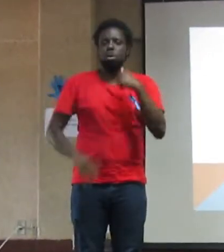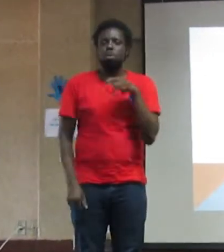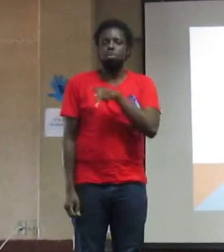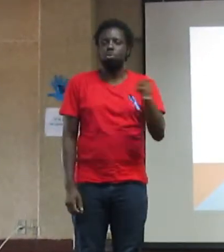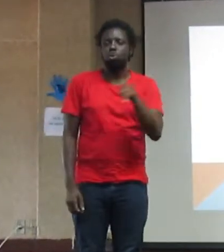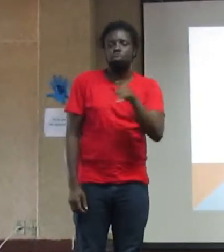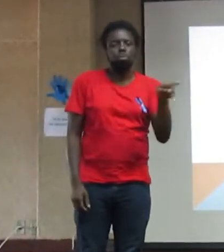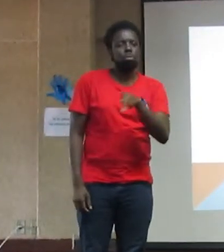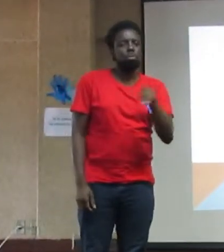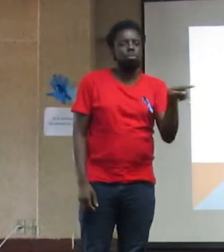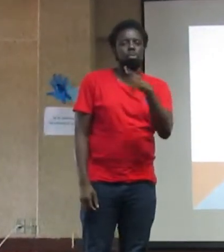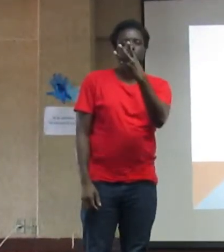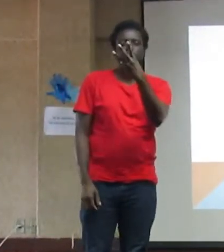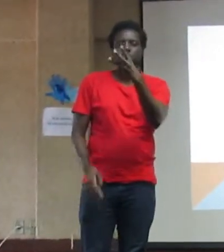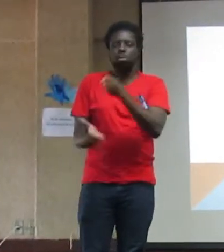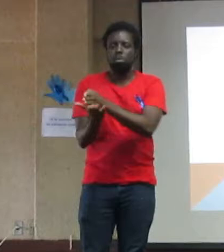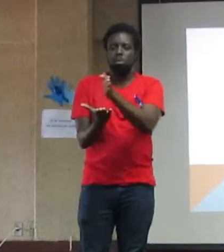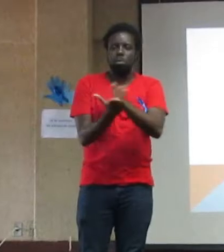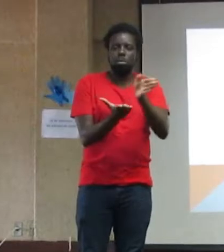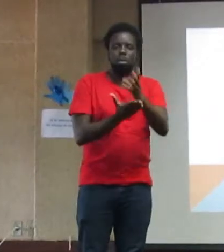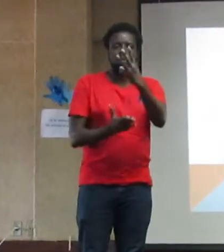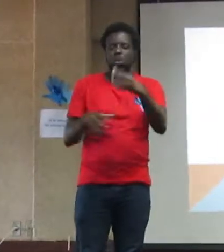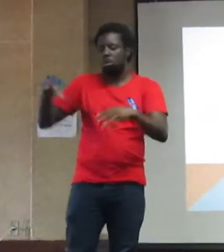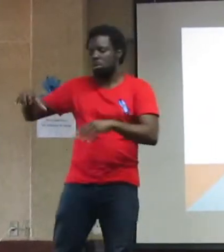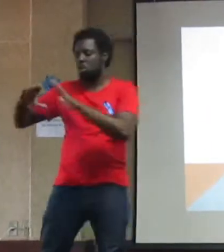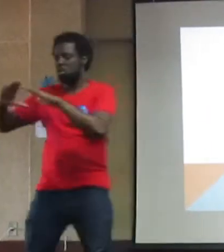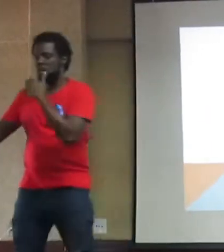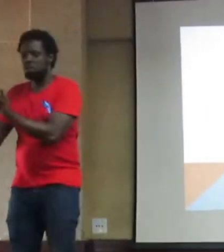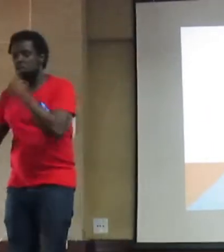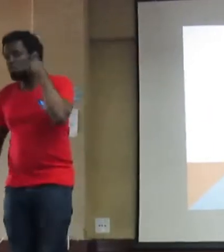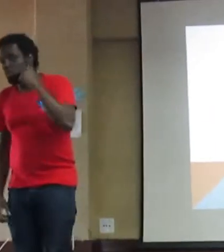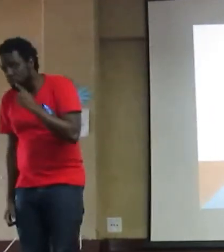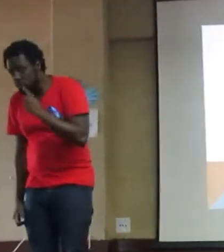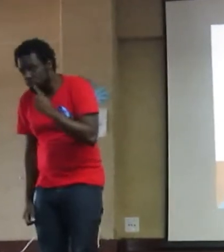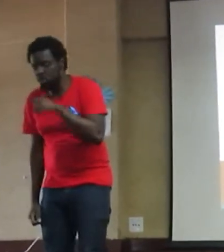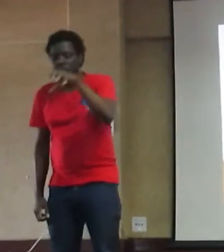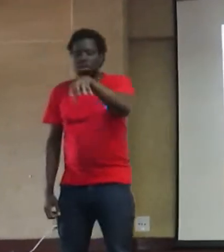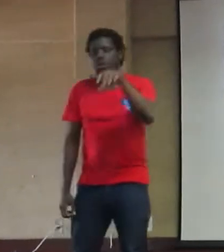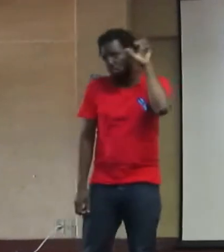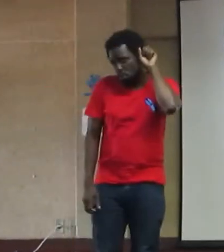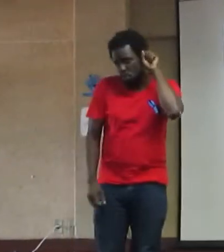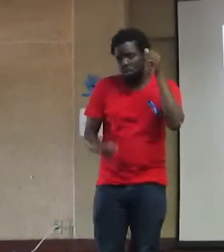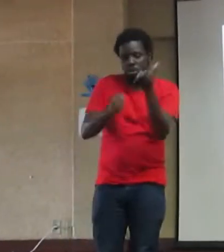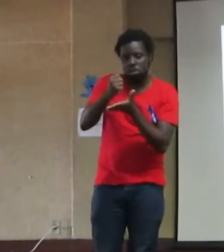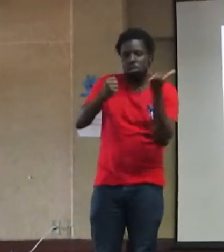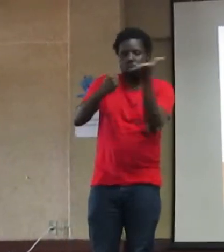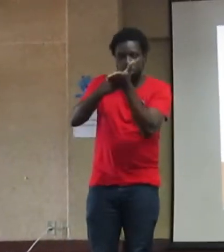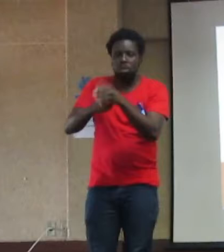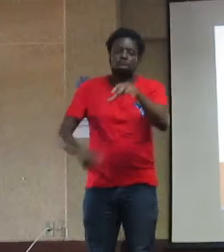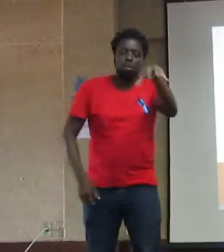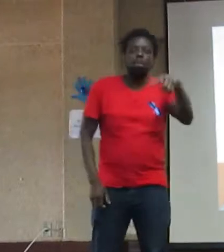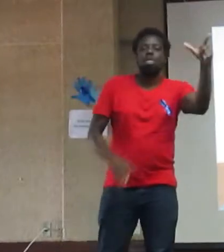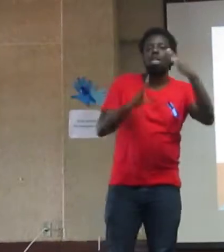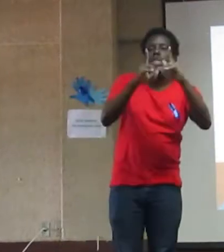Eu vou pedir desculpa, acabei não falando a minha profissão. Eu trabalho como professor. Eu trabalho em uma escola para surdos, eu